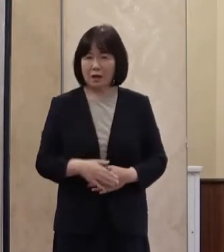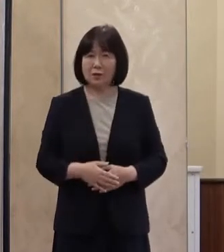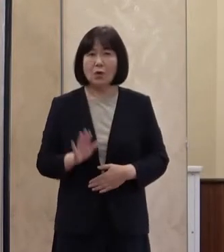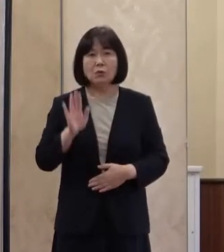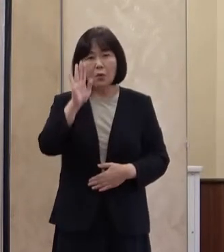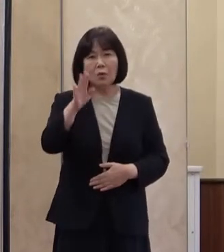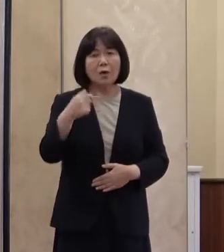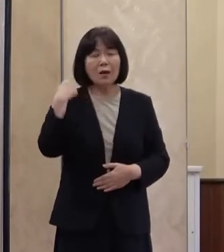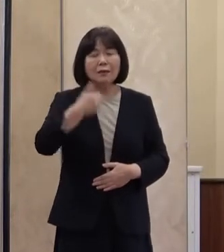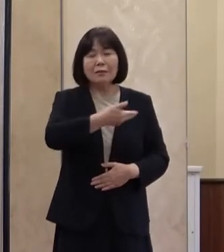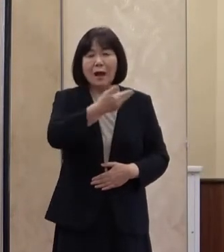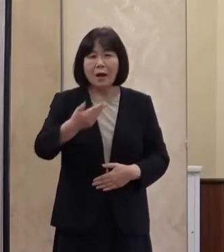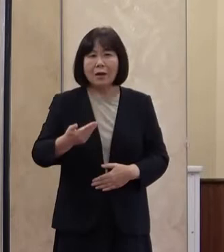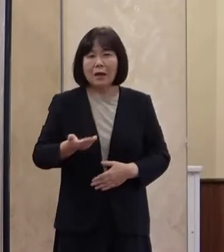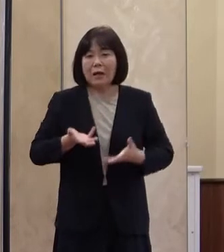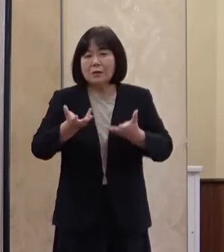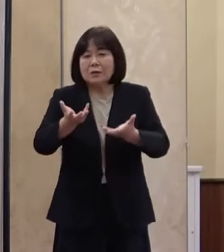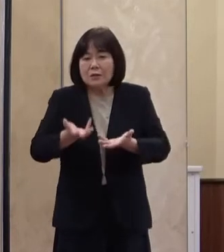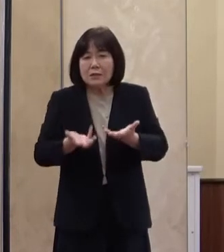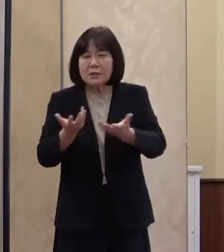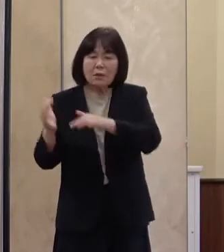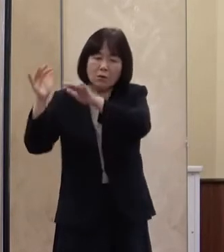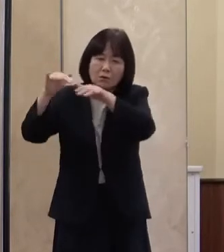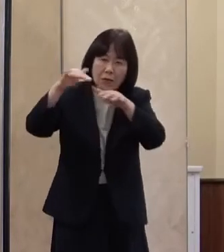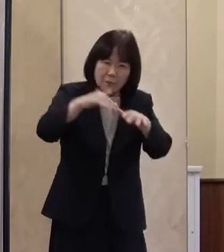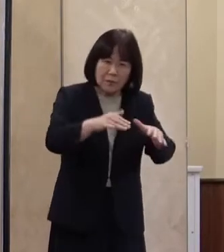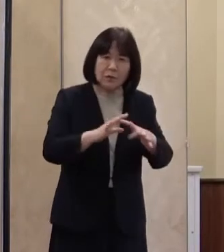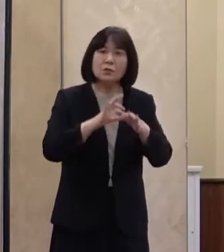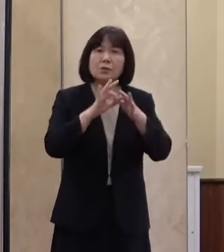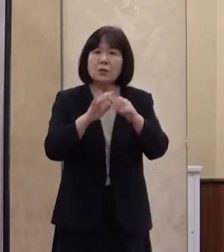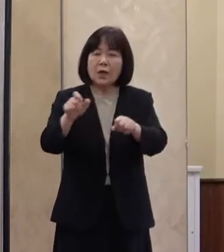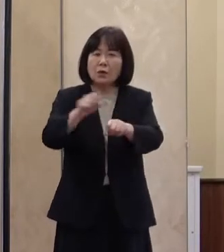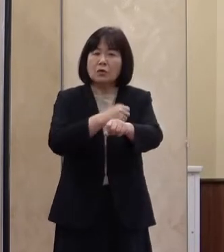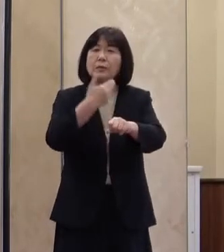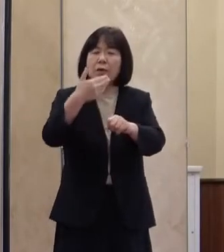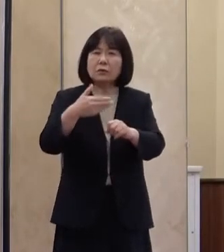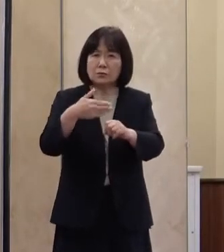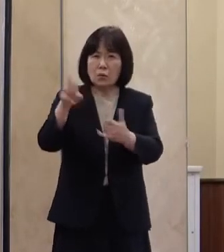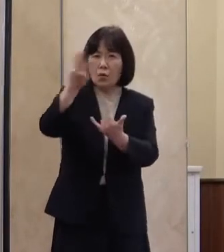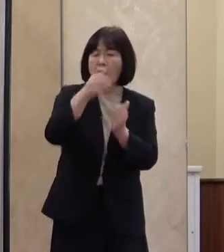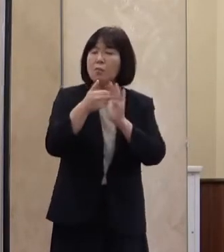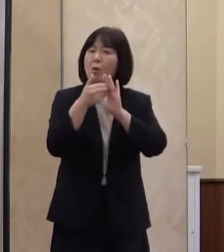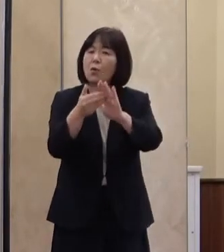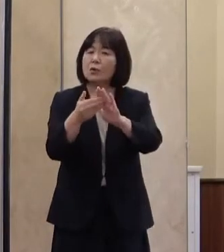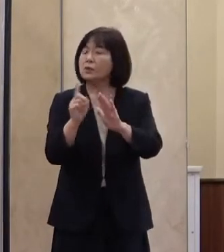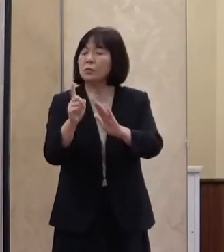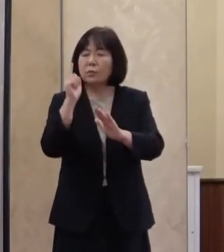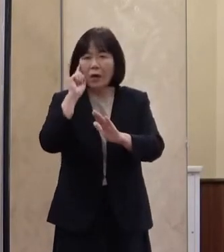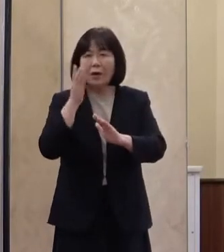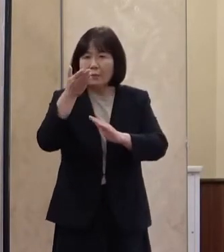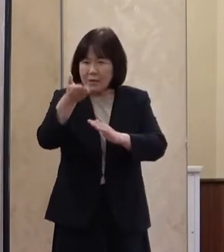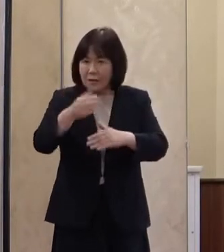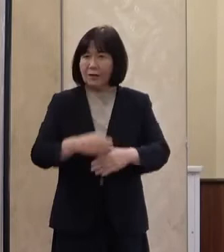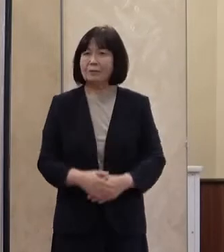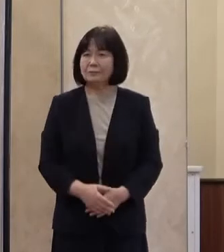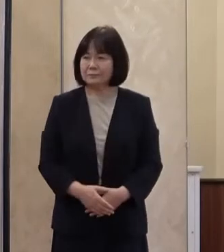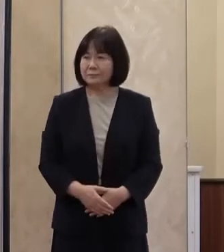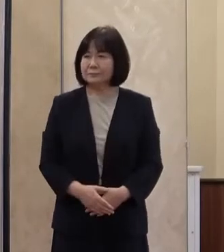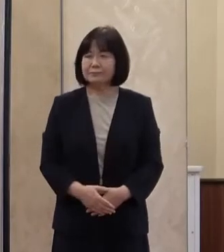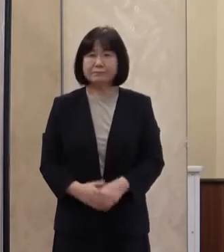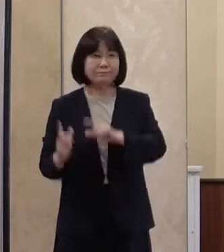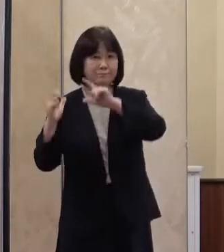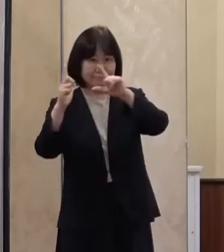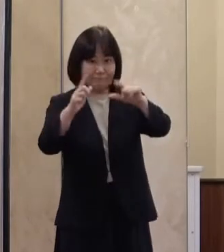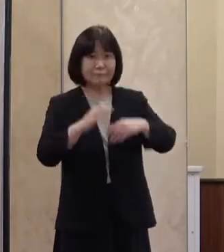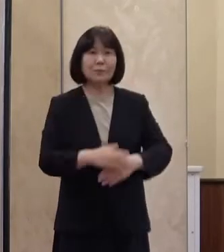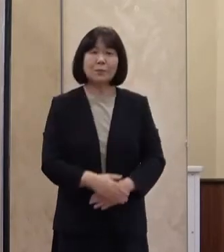予想される中で、こうした速報体制も含めて特別区の防災体制について知事どのようにお考えでしょうか。 ま